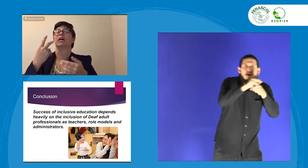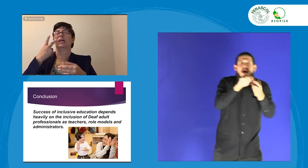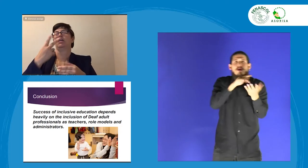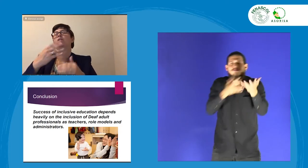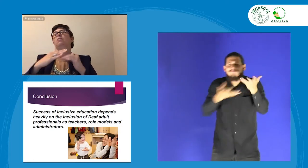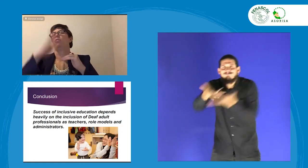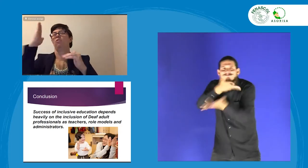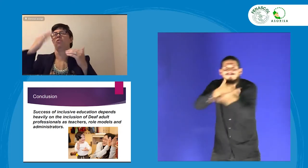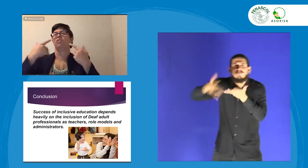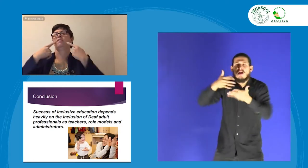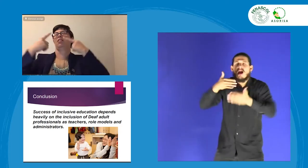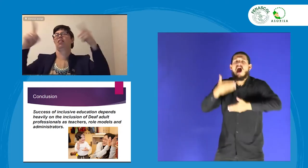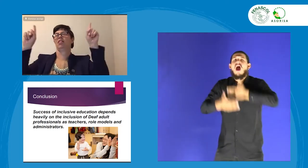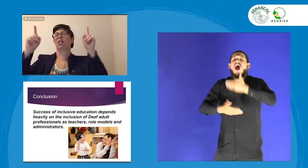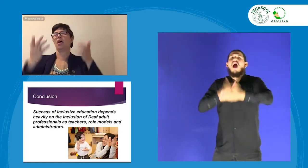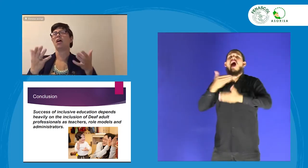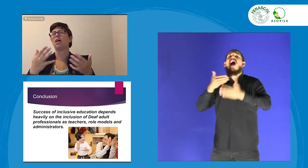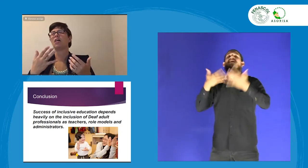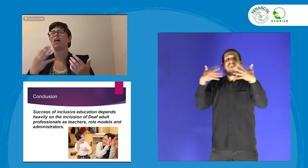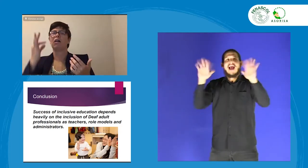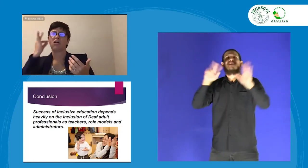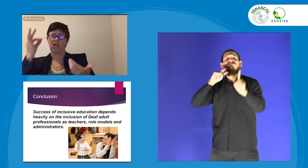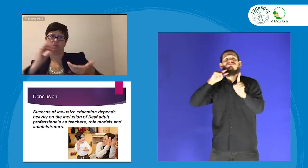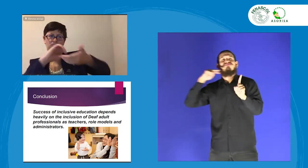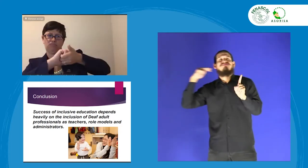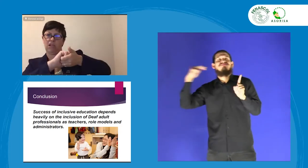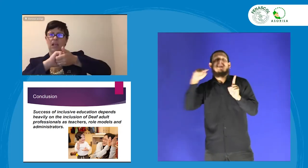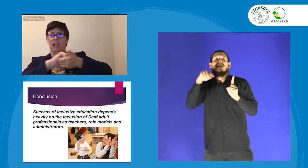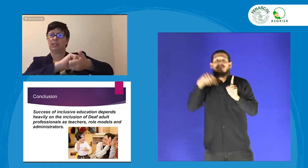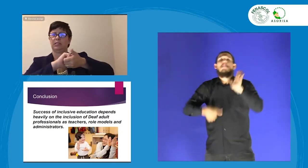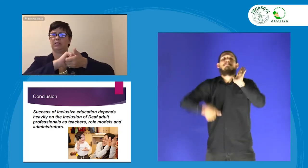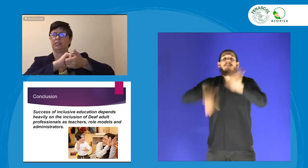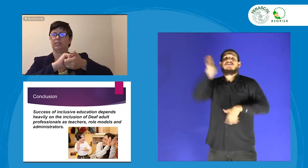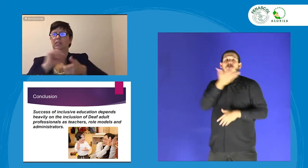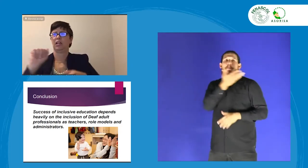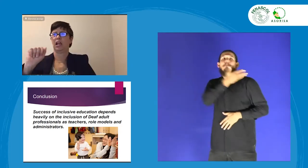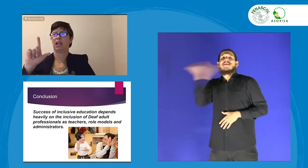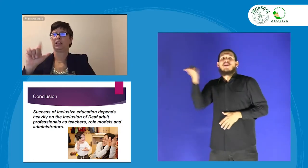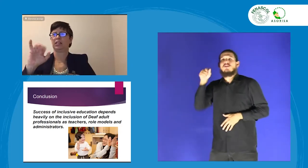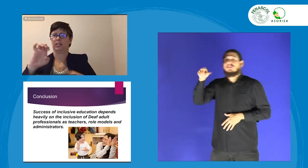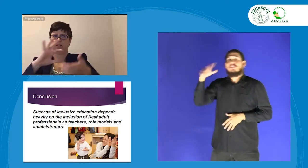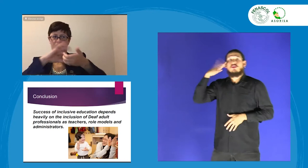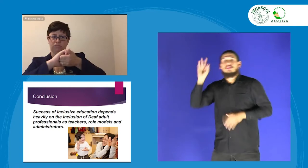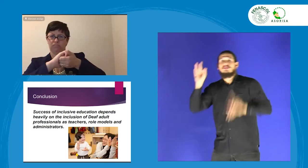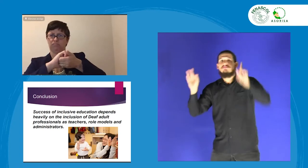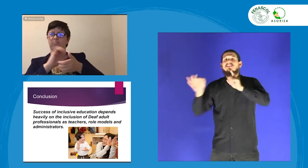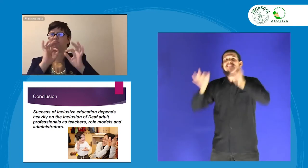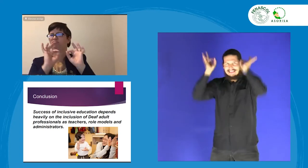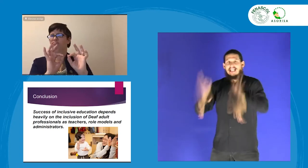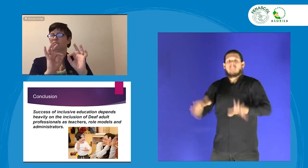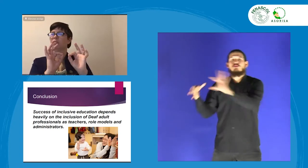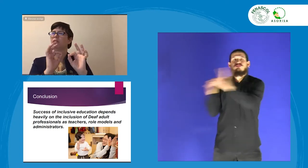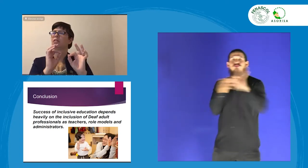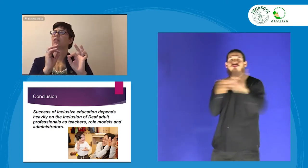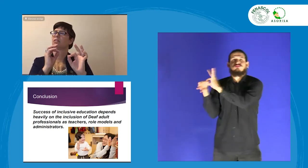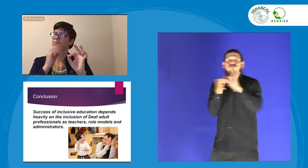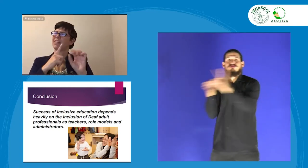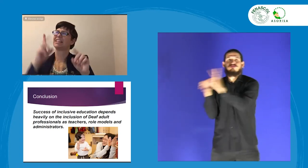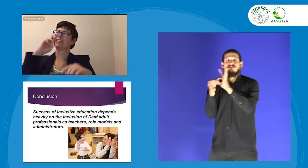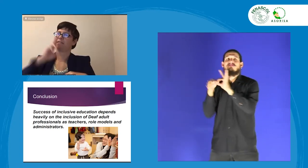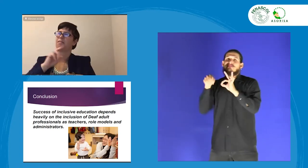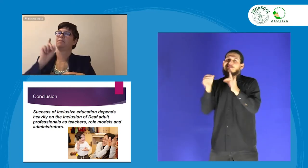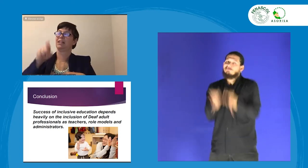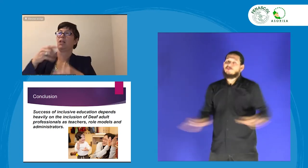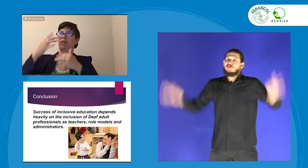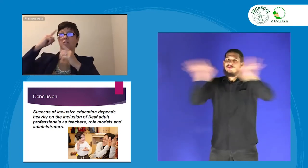de la lengua. Cuando nosotros encontramos ese entorno soñante, pues vamos a encontrar mucho éxito y vamos a encontrar aliados que